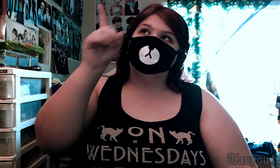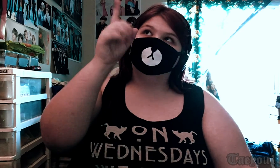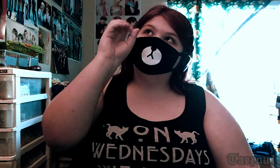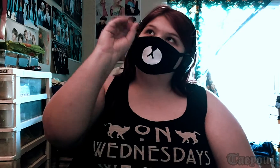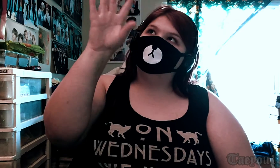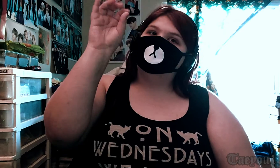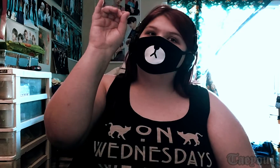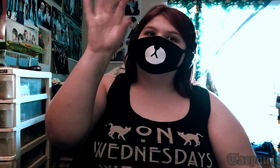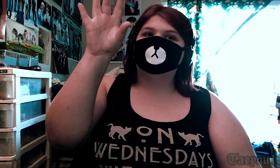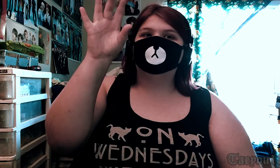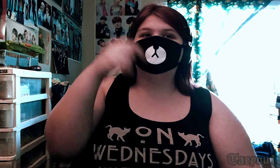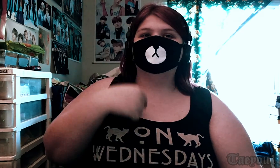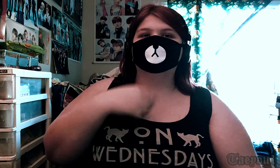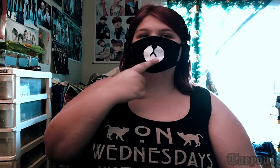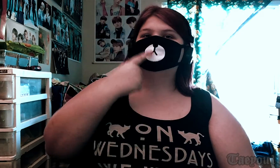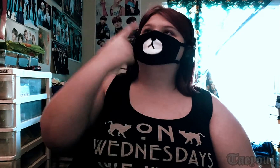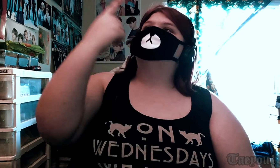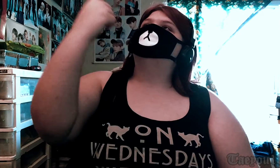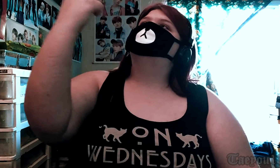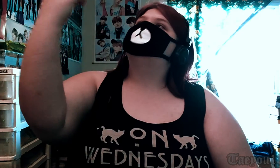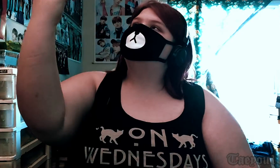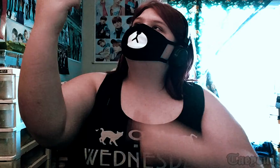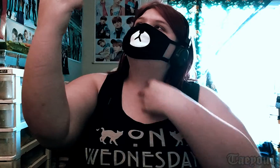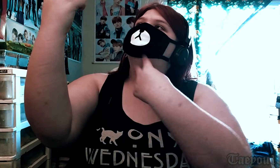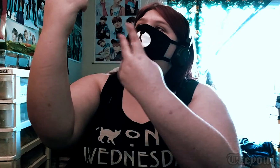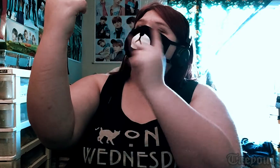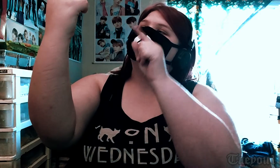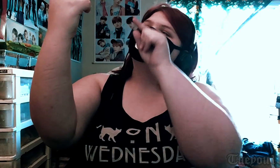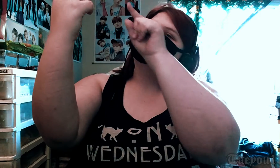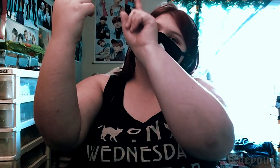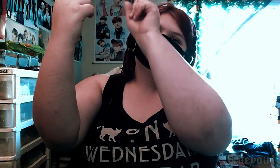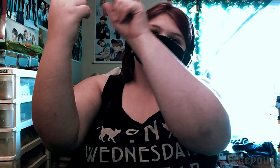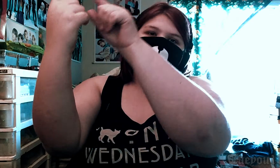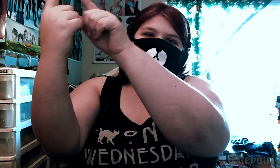저 별, 저 별에 내 목소리가